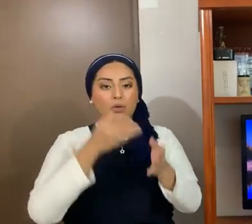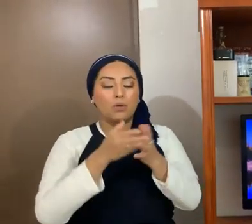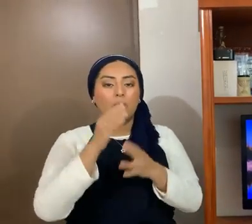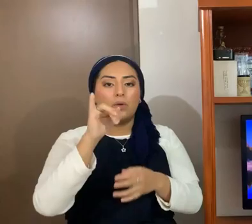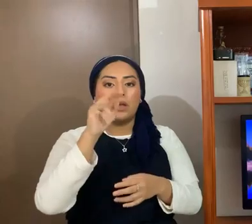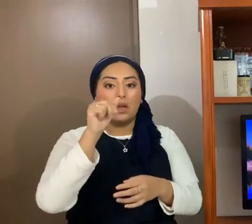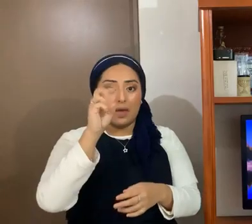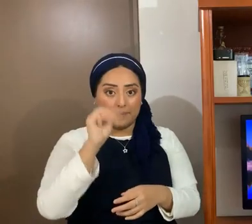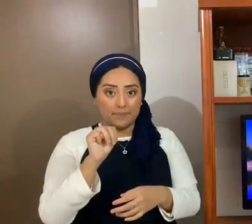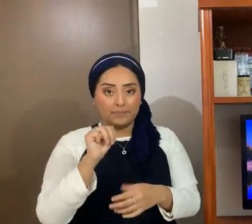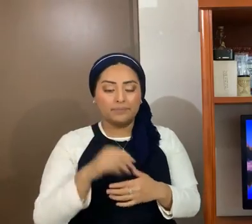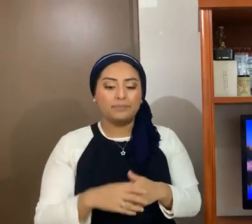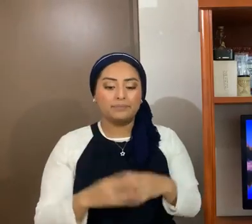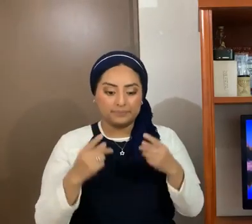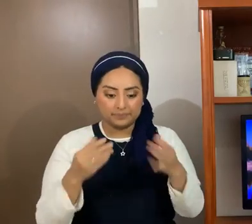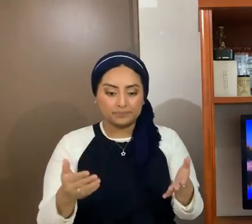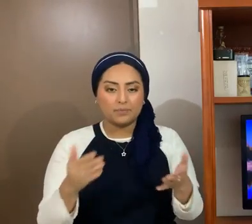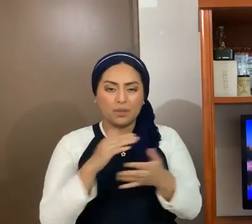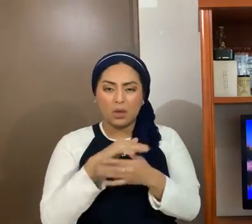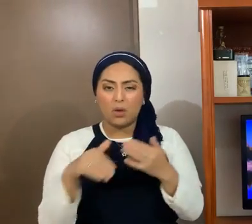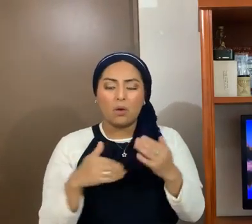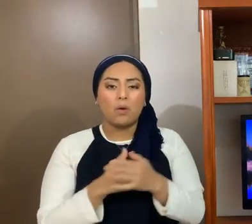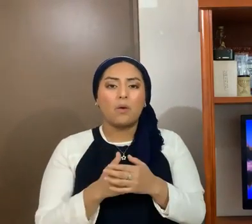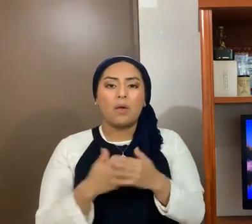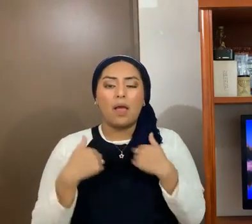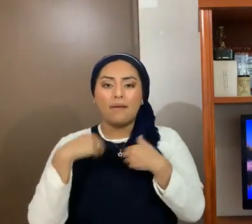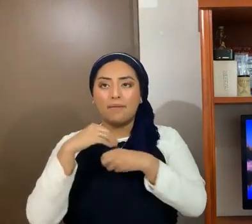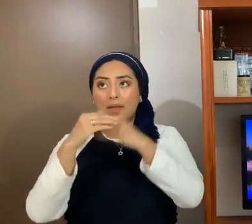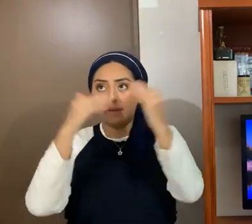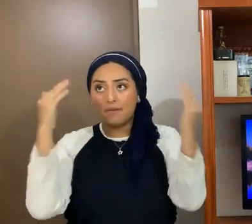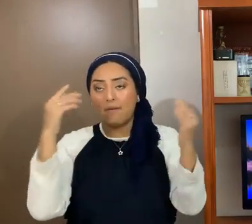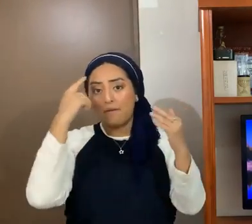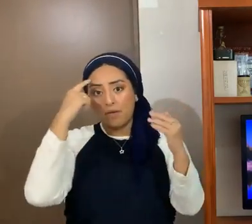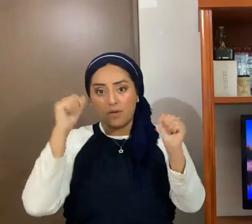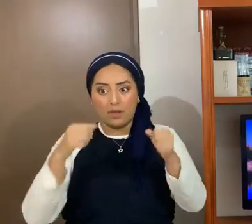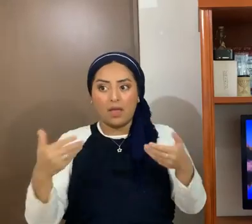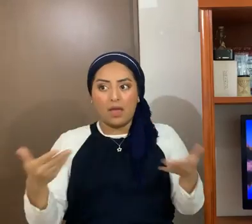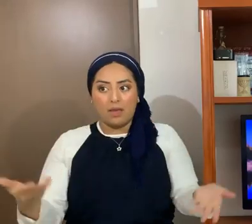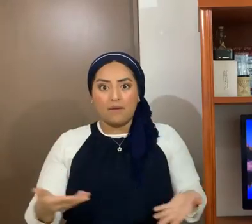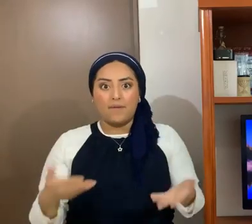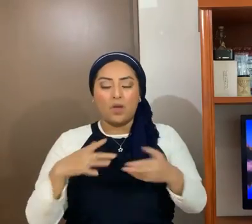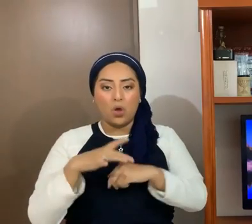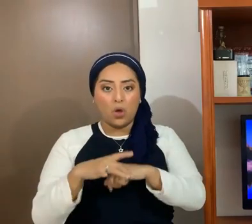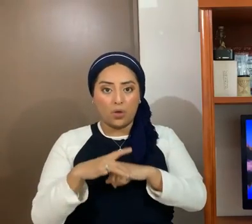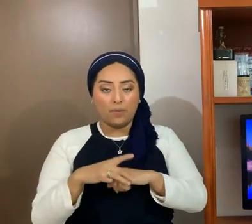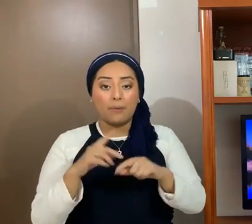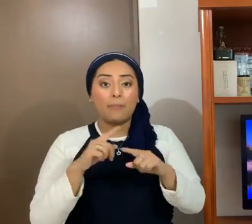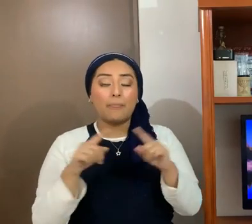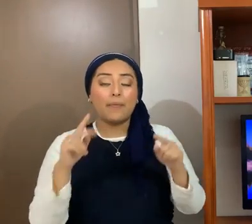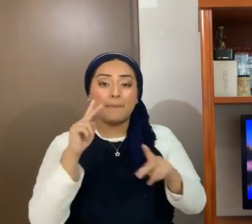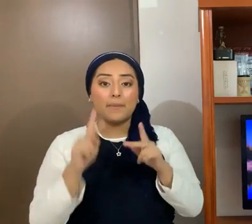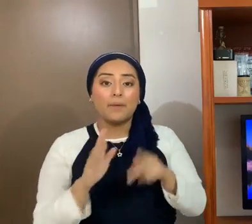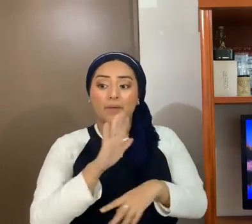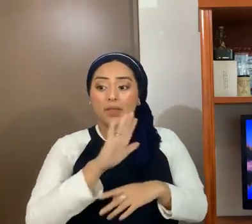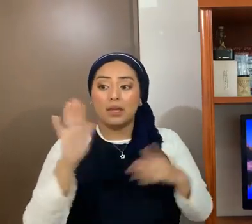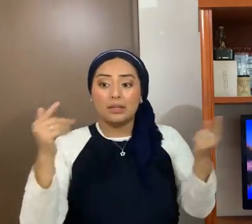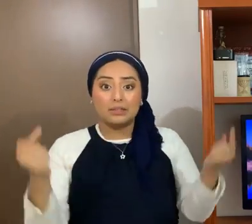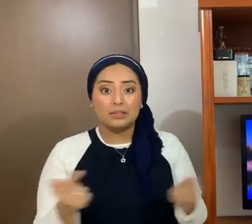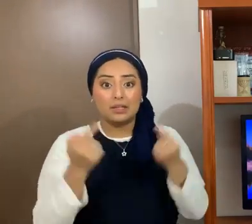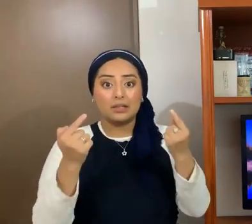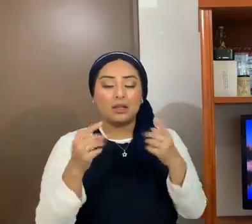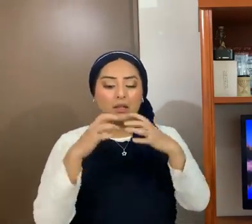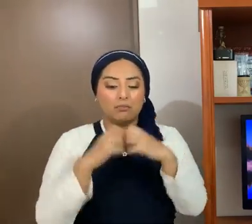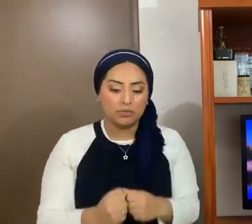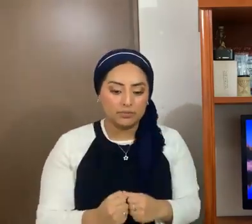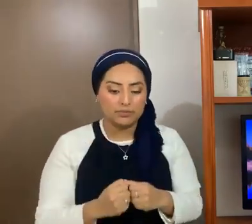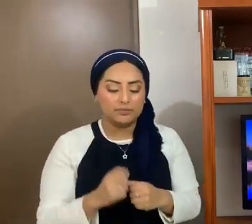Hiram, estaban haciendo todo lo que está en el cielo para que estuviera aquí en la tierra. Pero en cuanto el pueblo pecó, esto fue